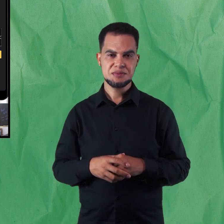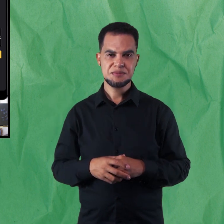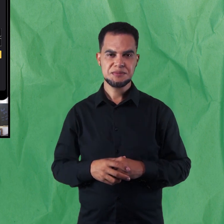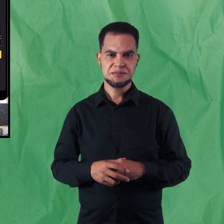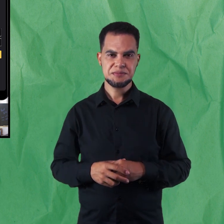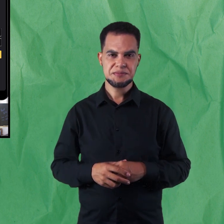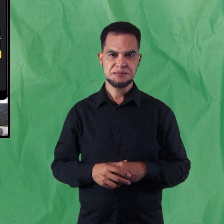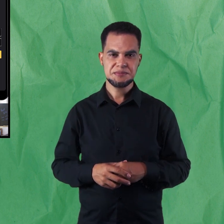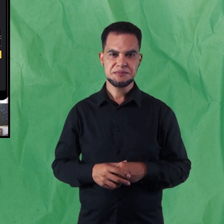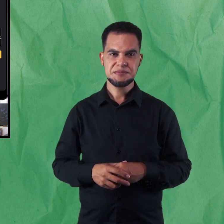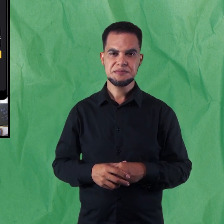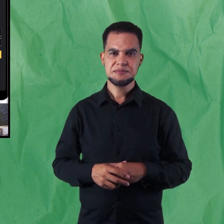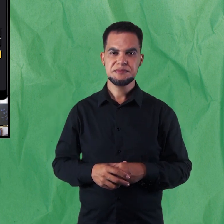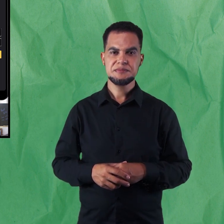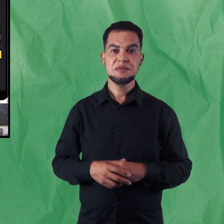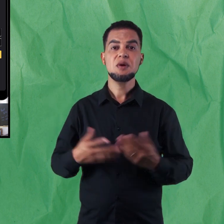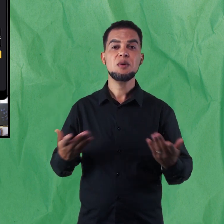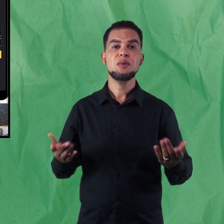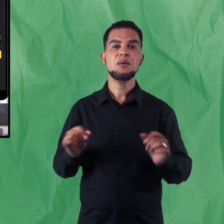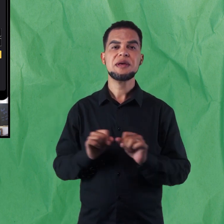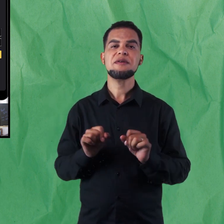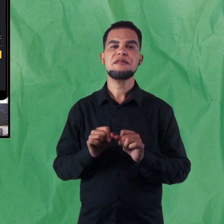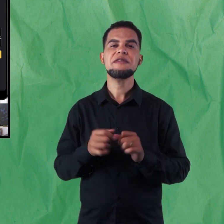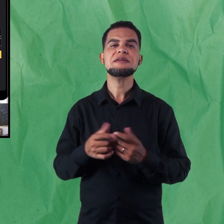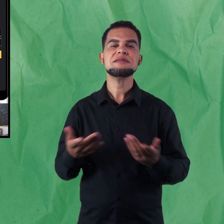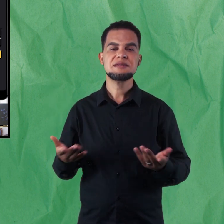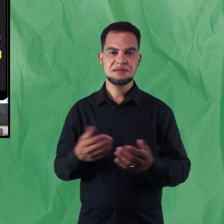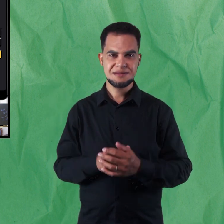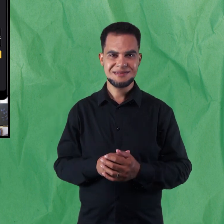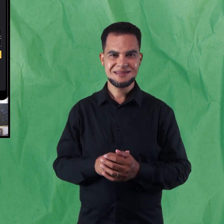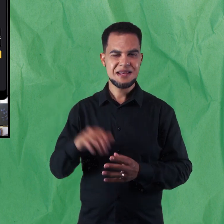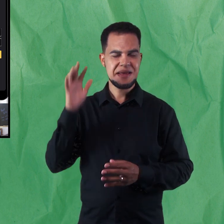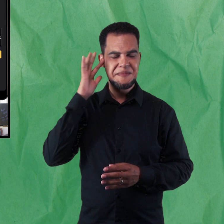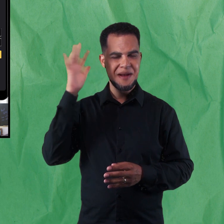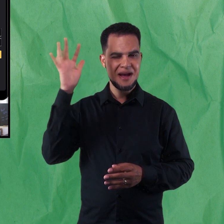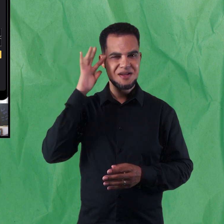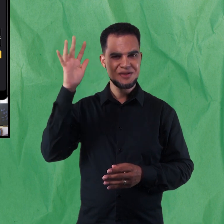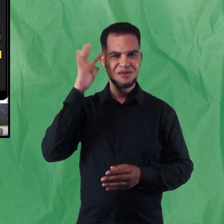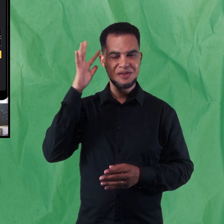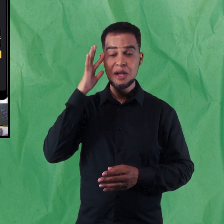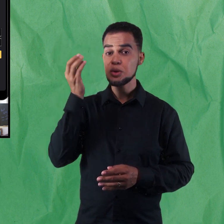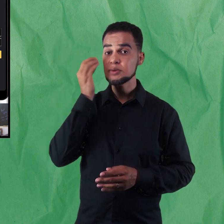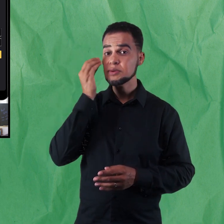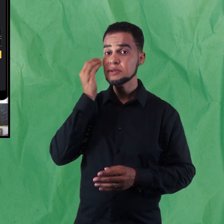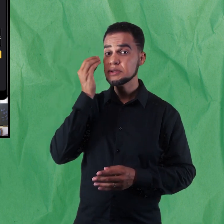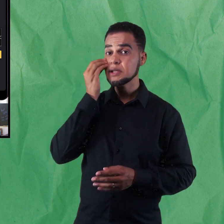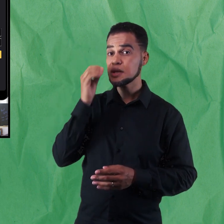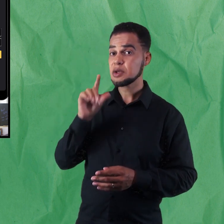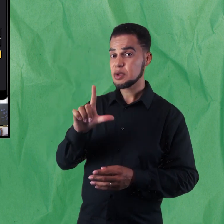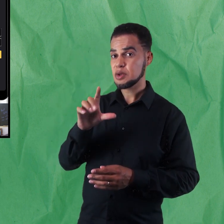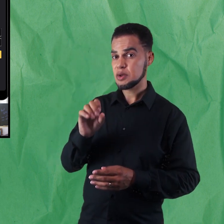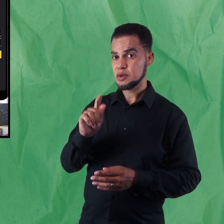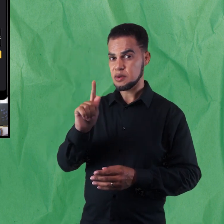Pronto. O que eu vou fazer? Vamos imaginar que eu estou tentando logar, mas eu vou errar,